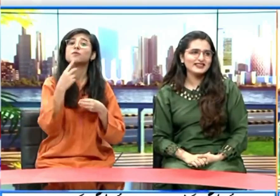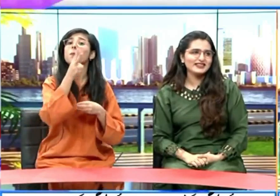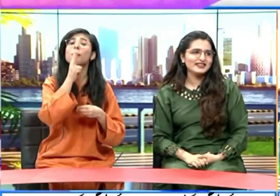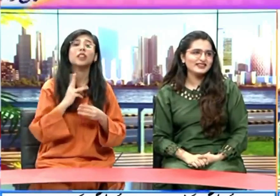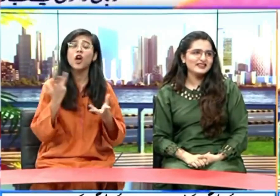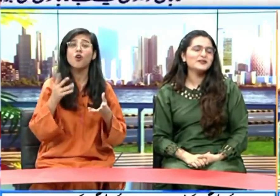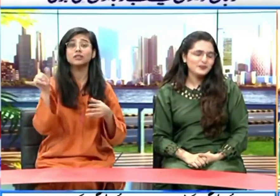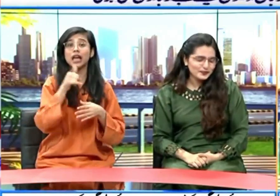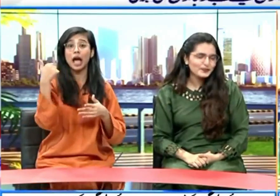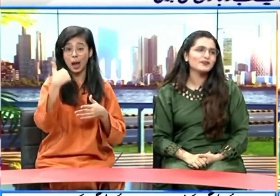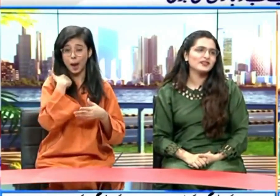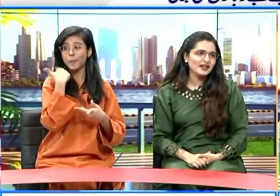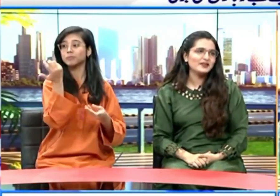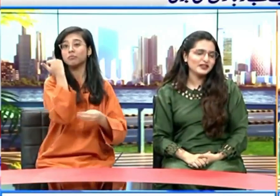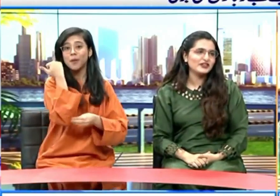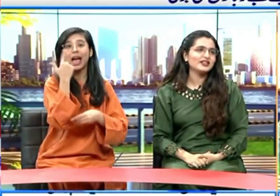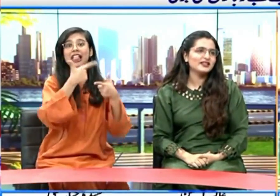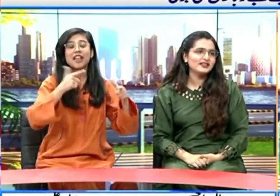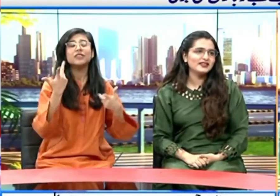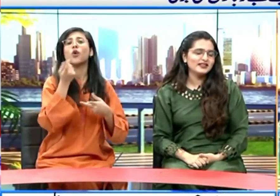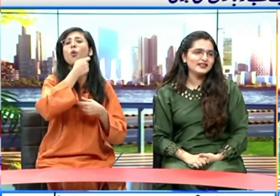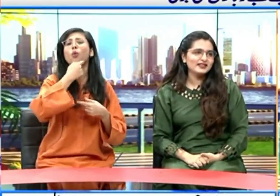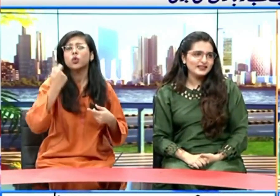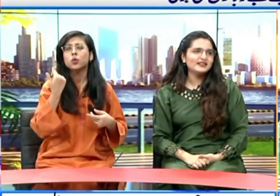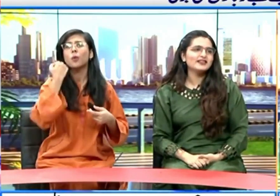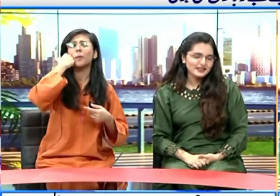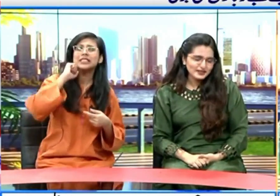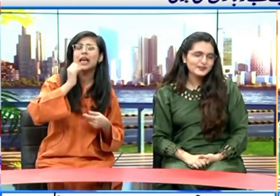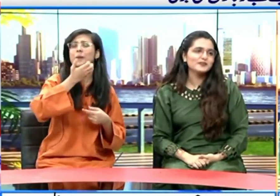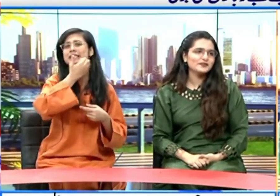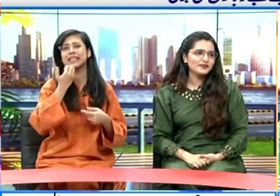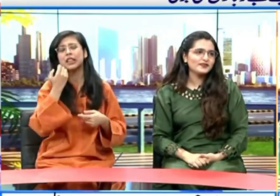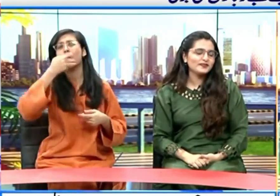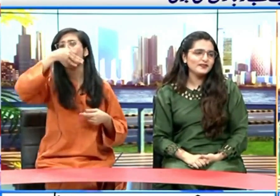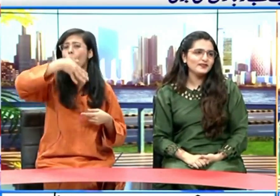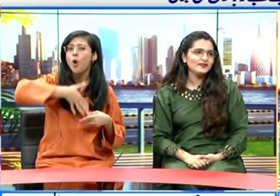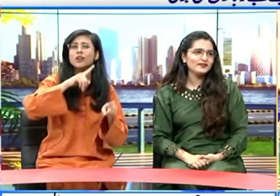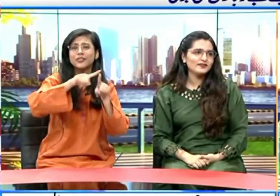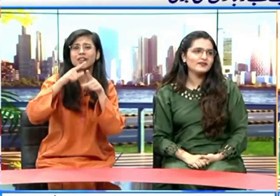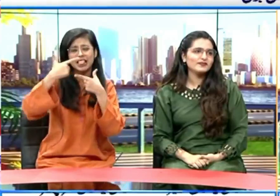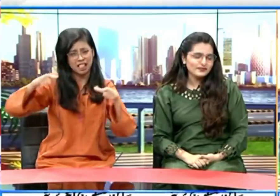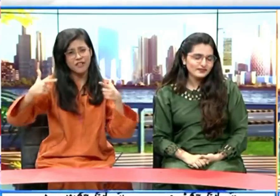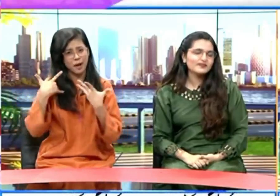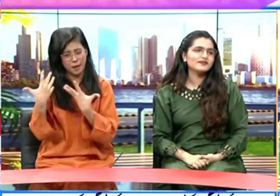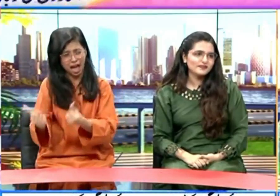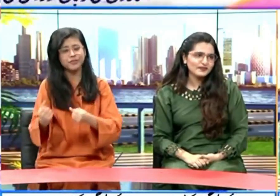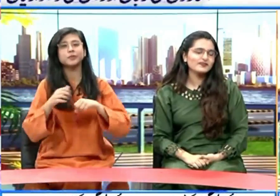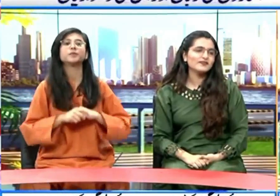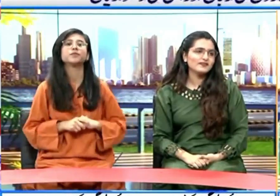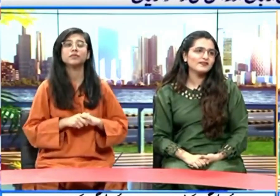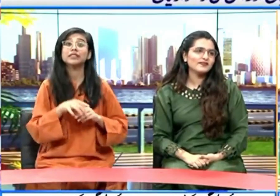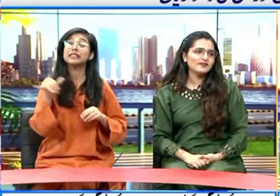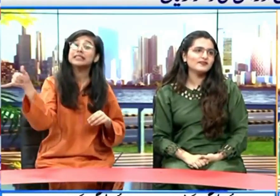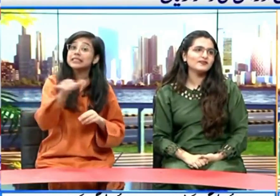کہ جیسے ہماری بنیادی زبانیں ہوتی ہیں اردو, پنجابی, سندھی, بلوچی اور اس کے علاوہ باقی لینگویجز بھی ہیں, اسی